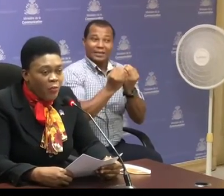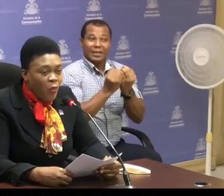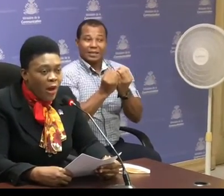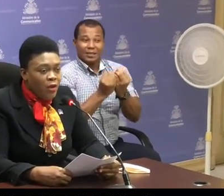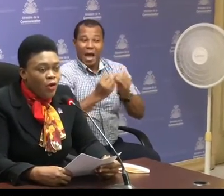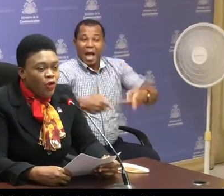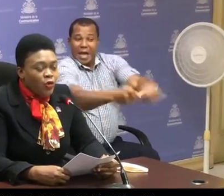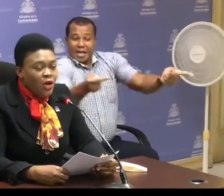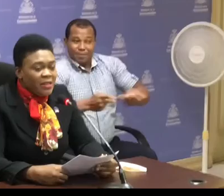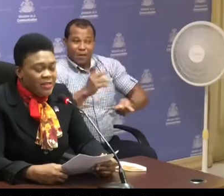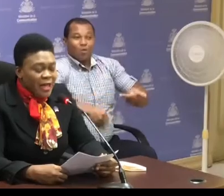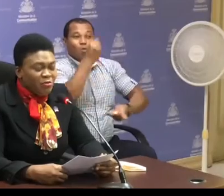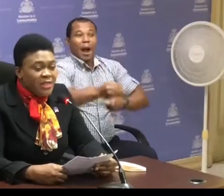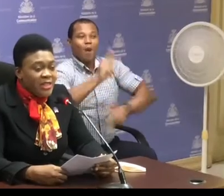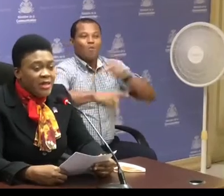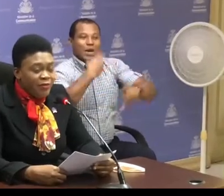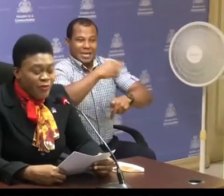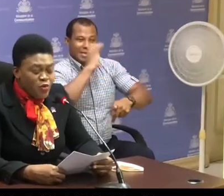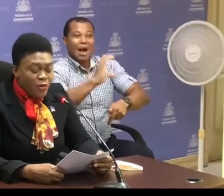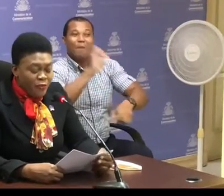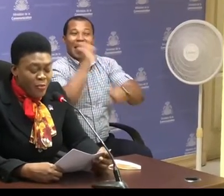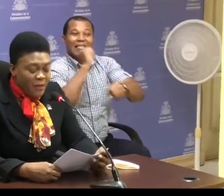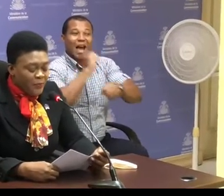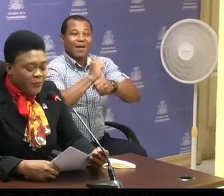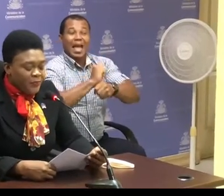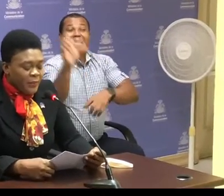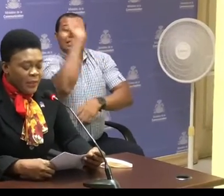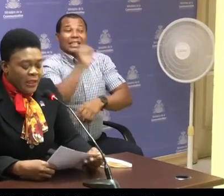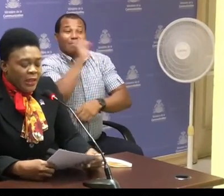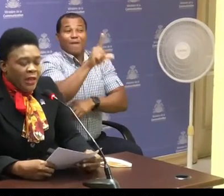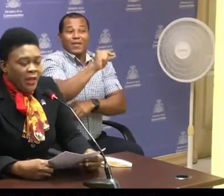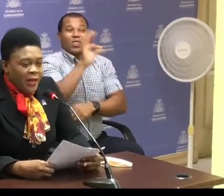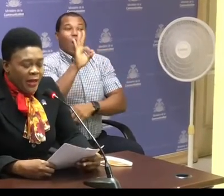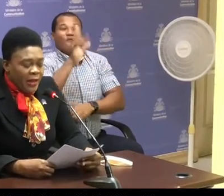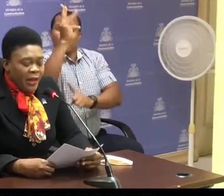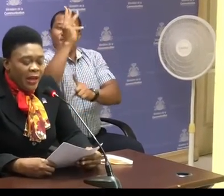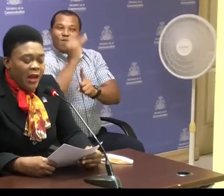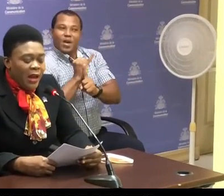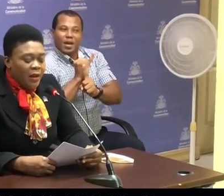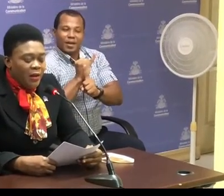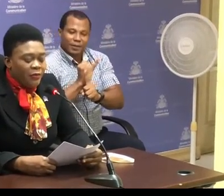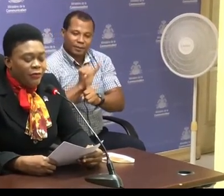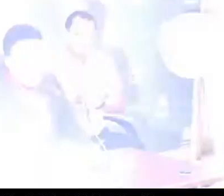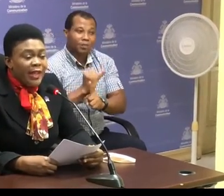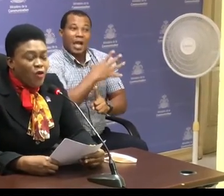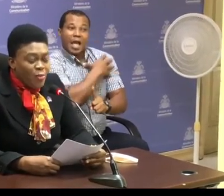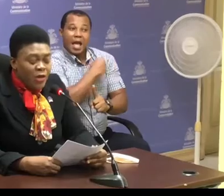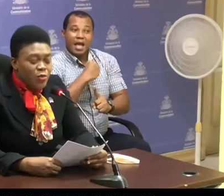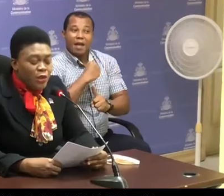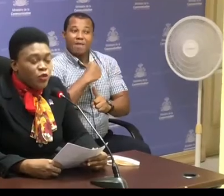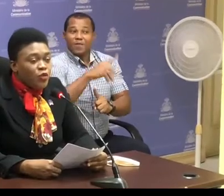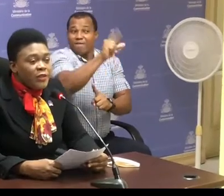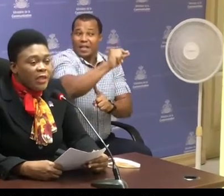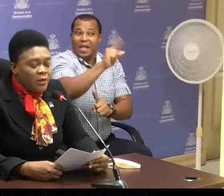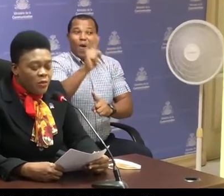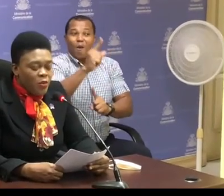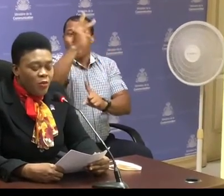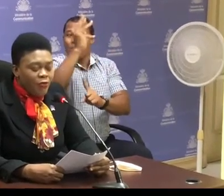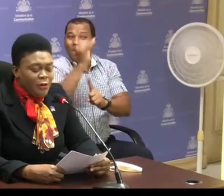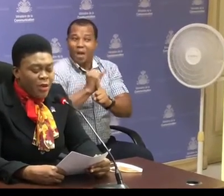de l'Emploi, donc samedi 29 mai. Et 21 mai